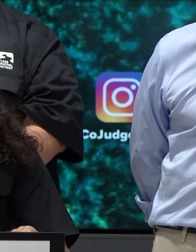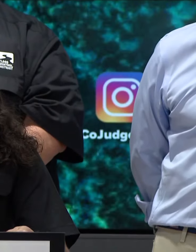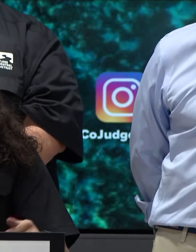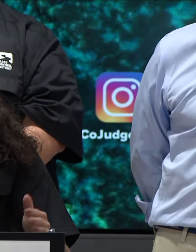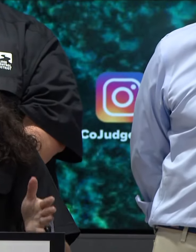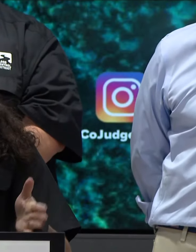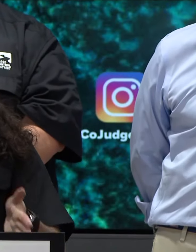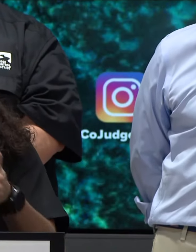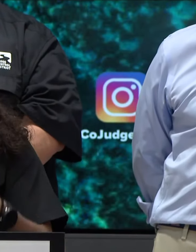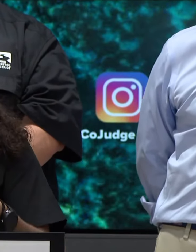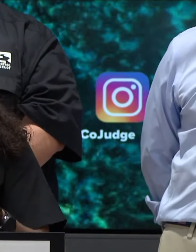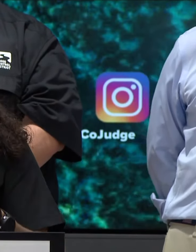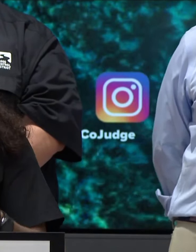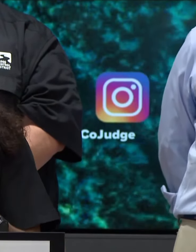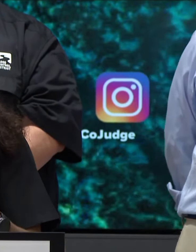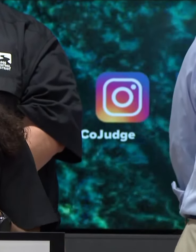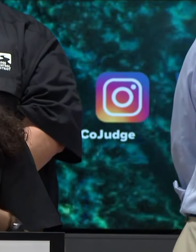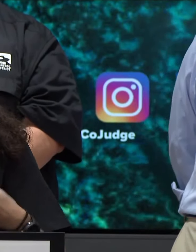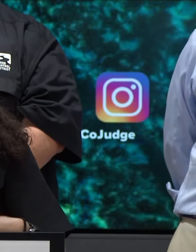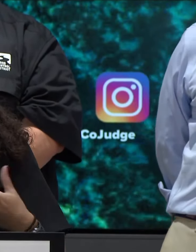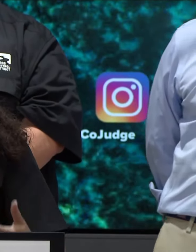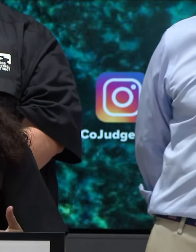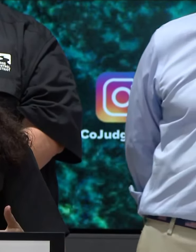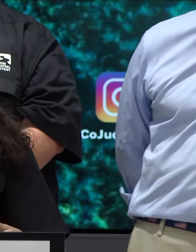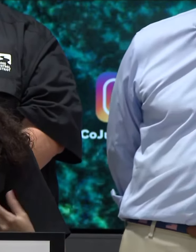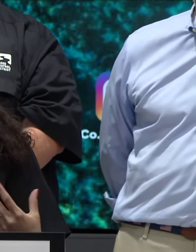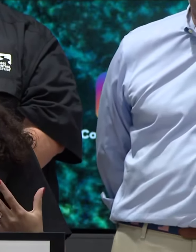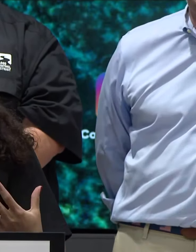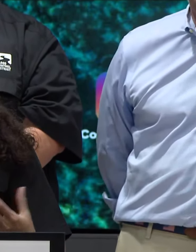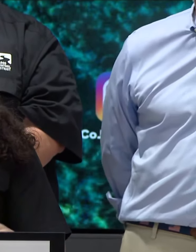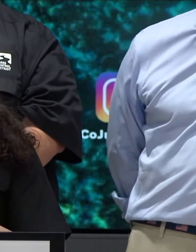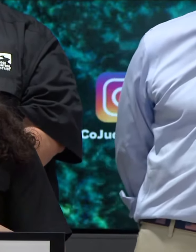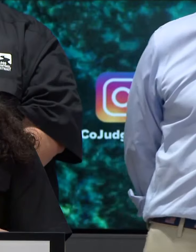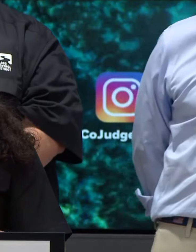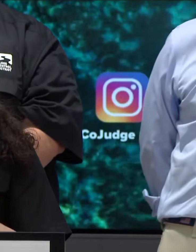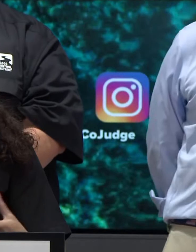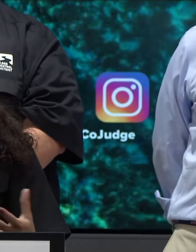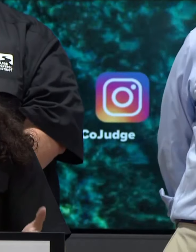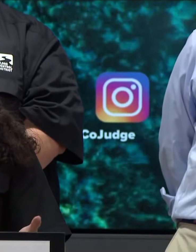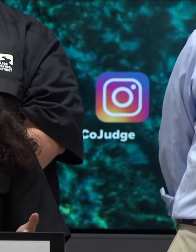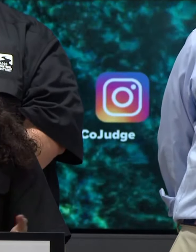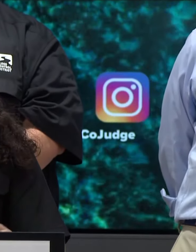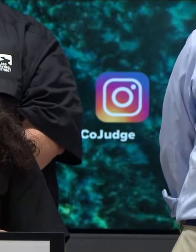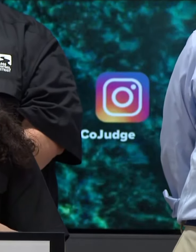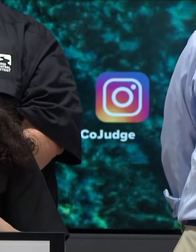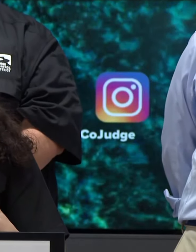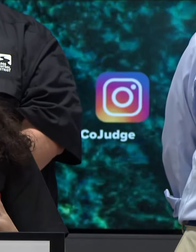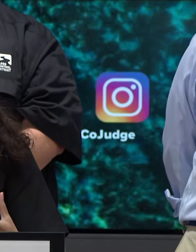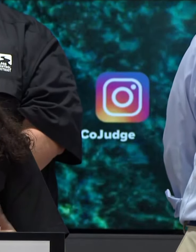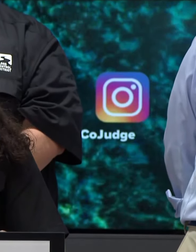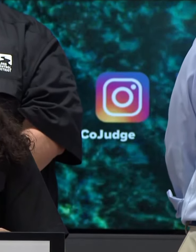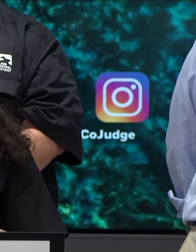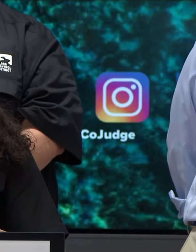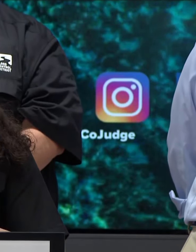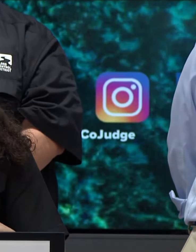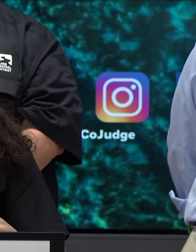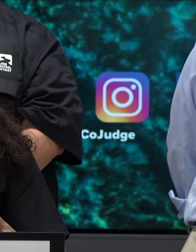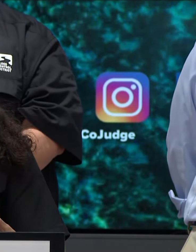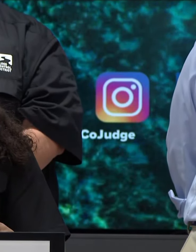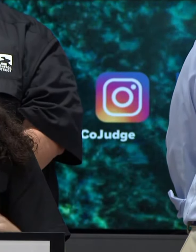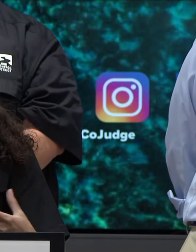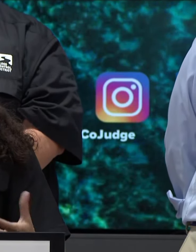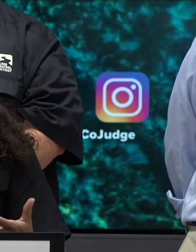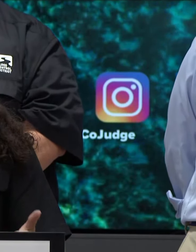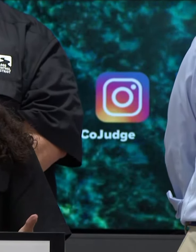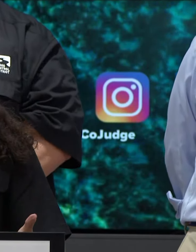centros donde puede ir durante el día, más no en la noche, pero durante el día, a estar un rato en aire acondicionado. Eso es lo